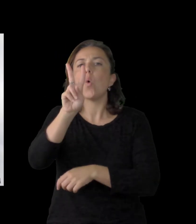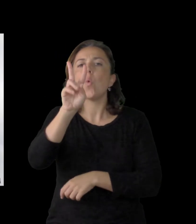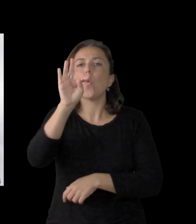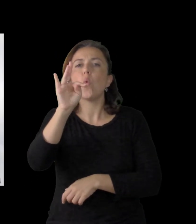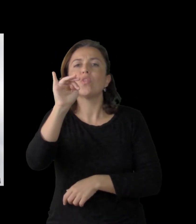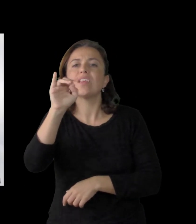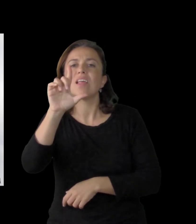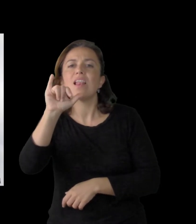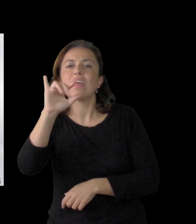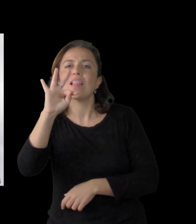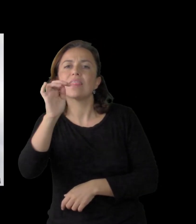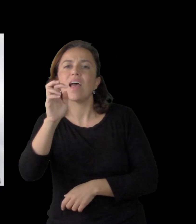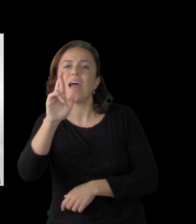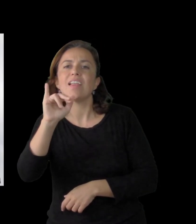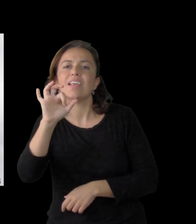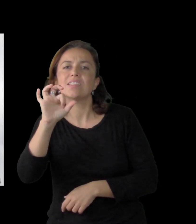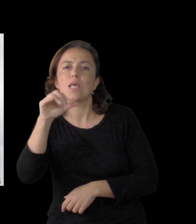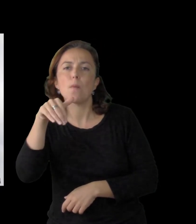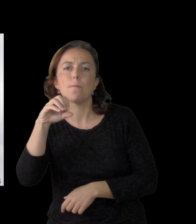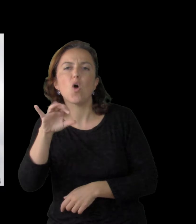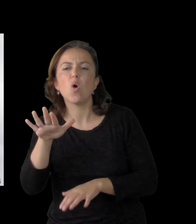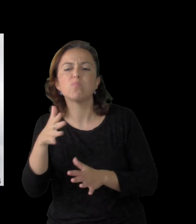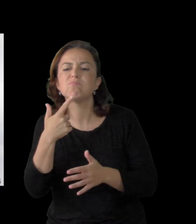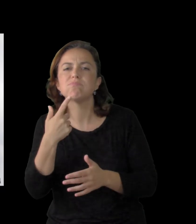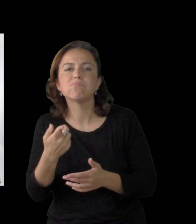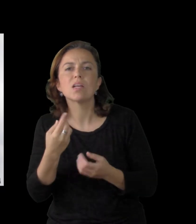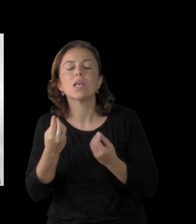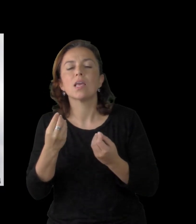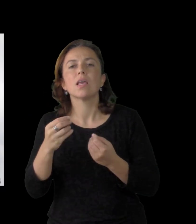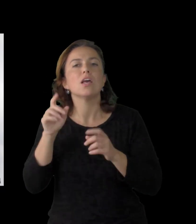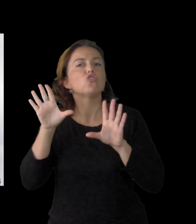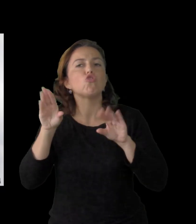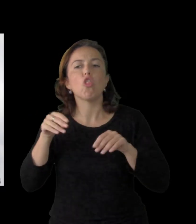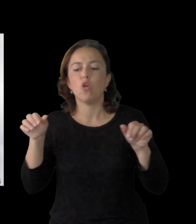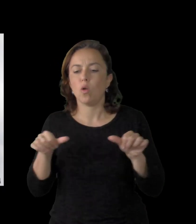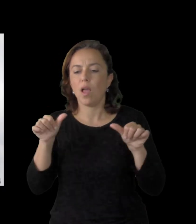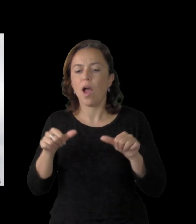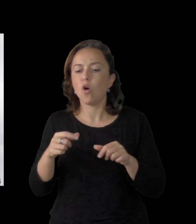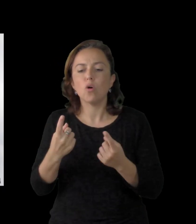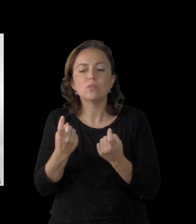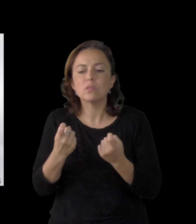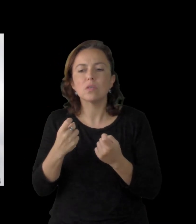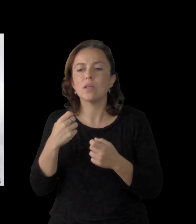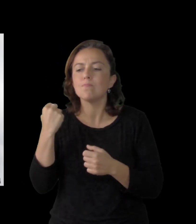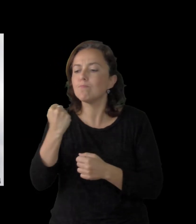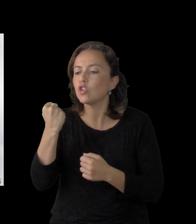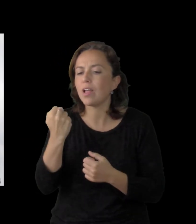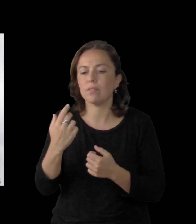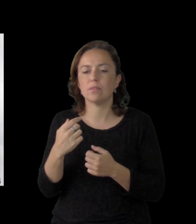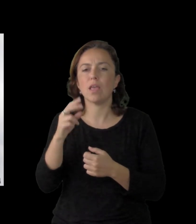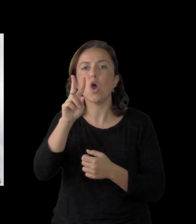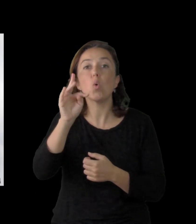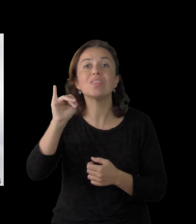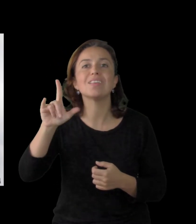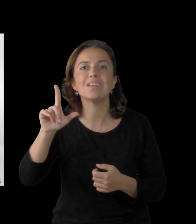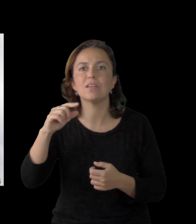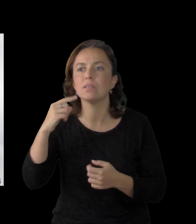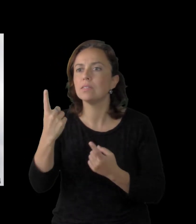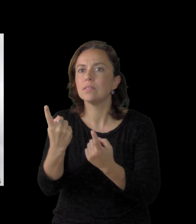útil, tiene que servir para alcanzar esa meta, ese propósito, esa tarea o sentido de la vida al